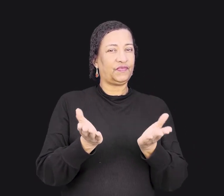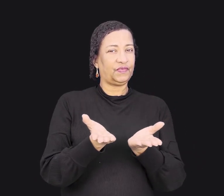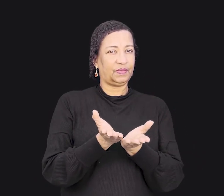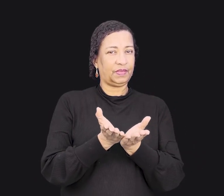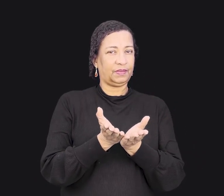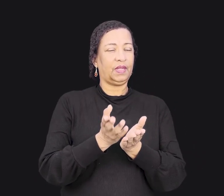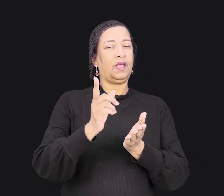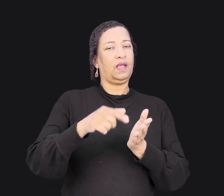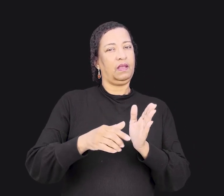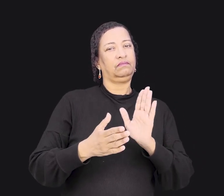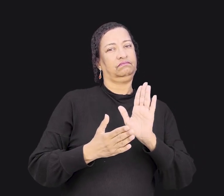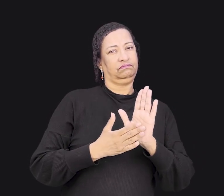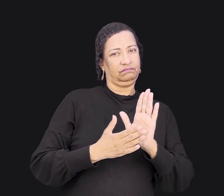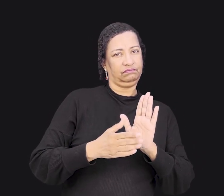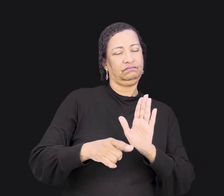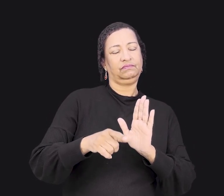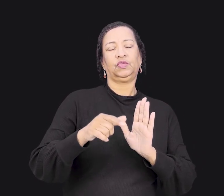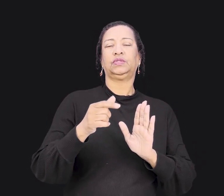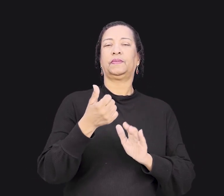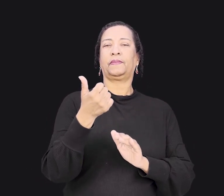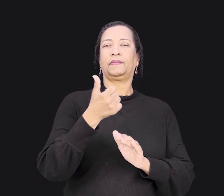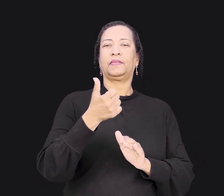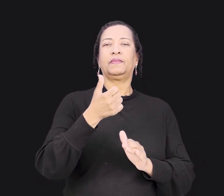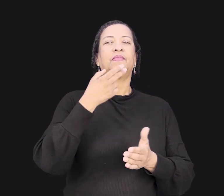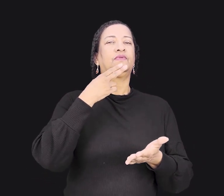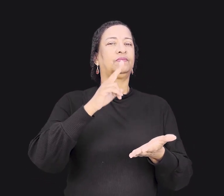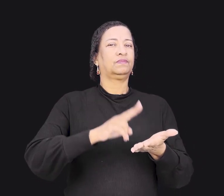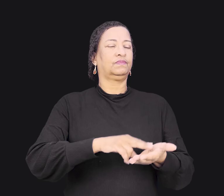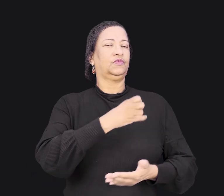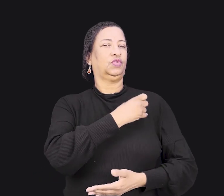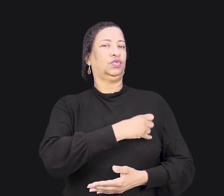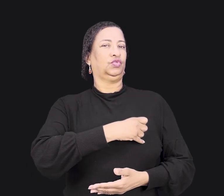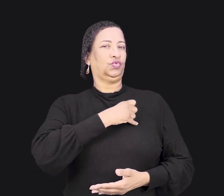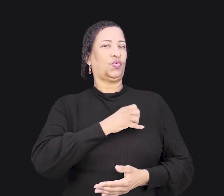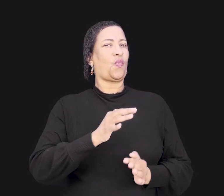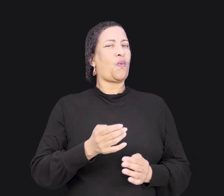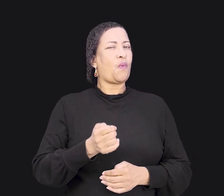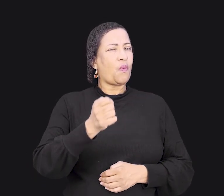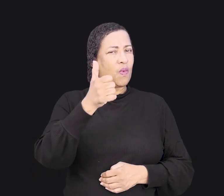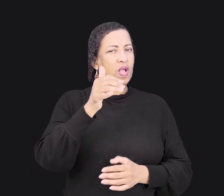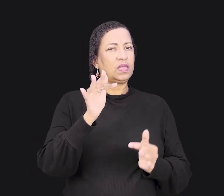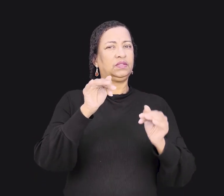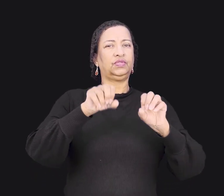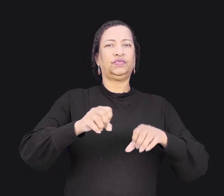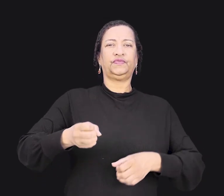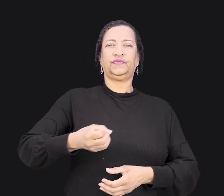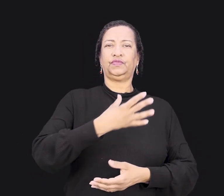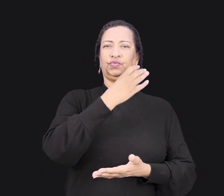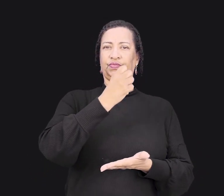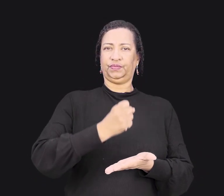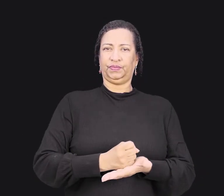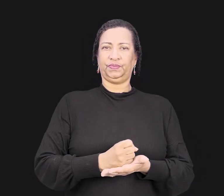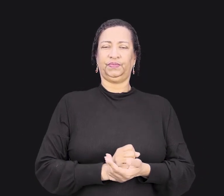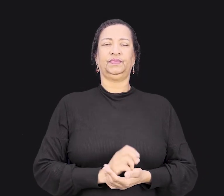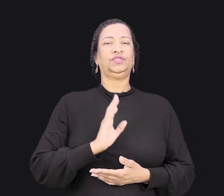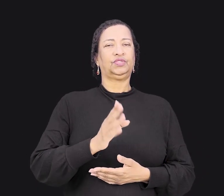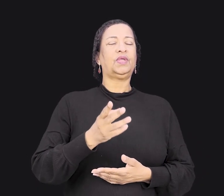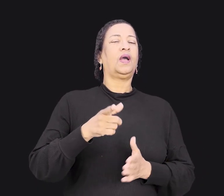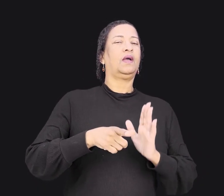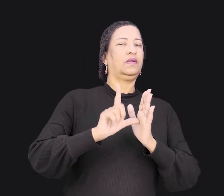o programa dedicado ao estudo da primeira epístola de João, localizada quase no final do Novo Testamento. Como já vimos